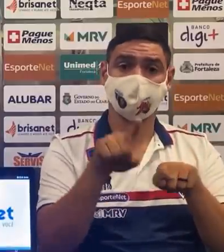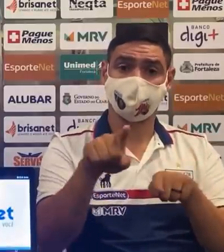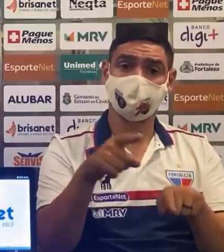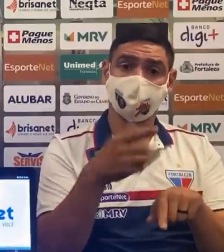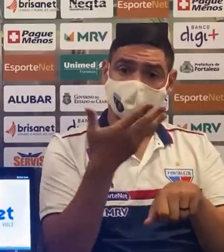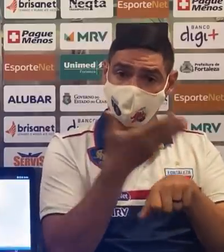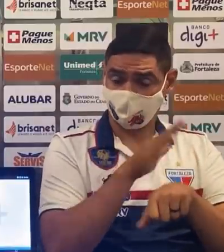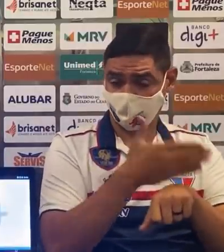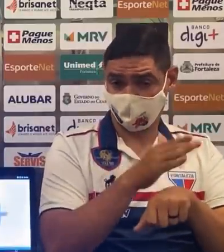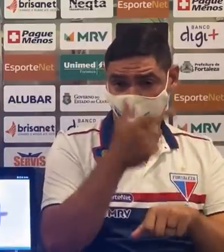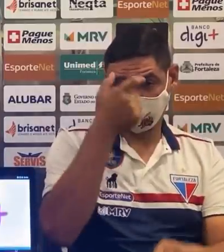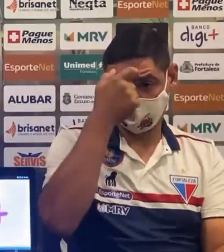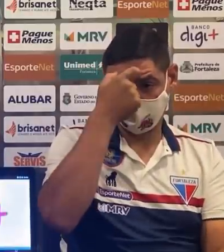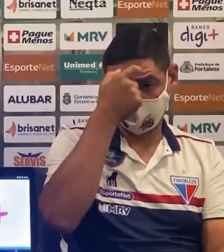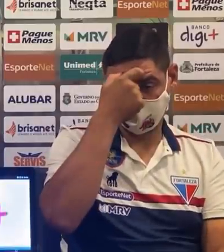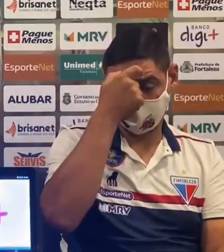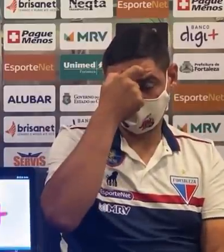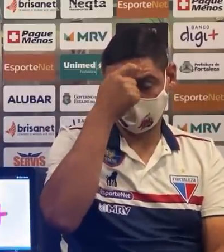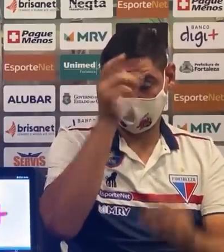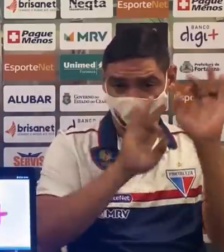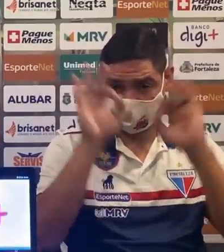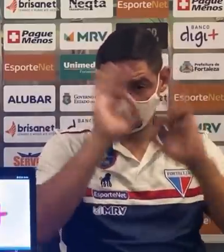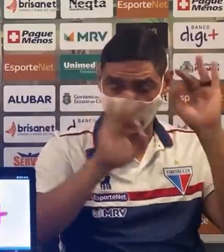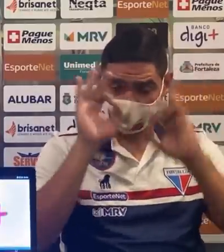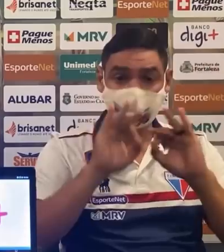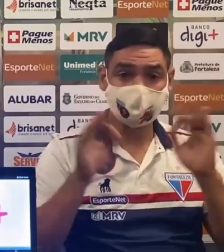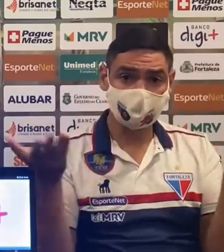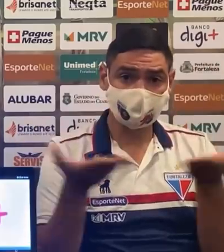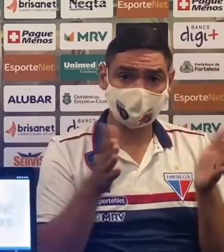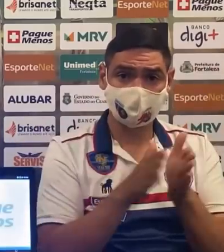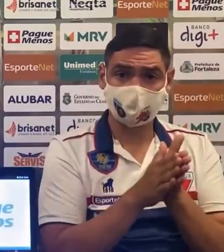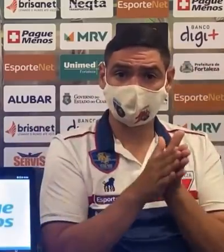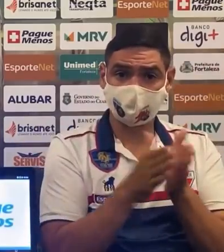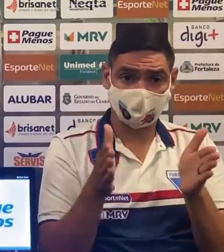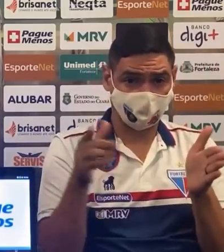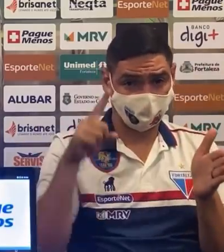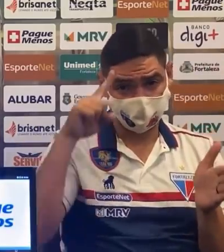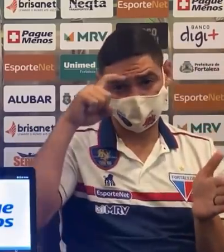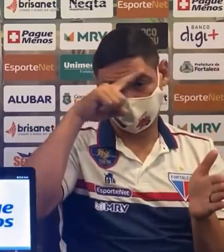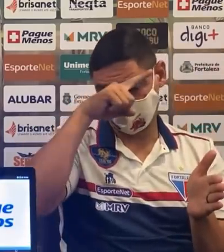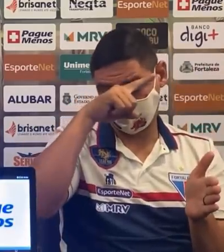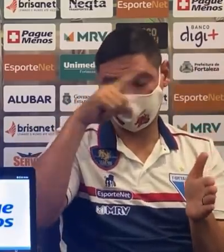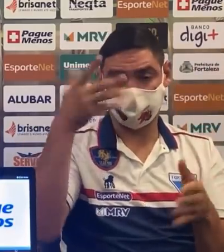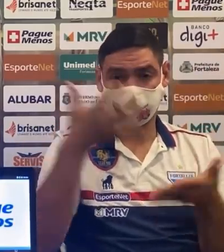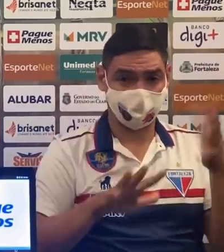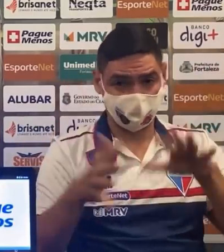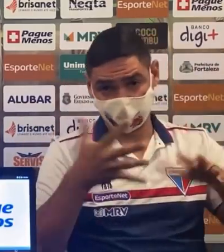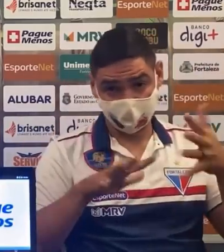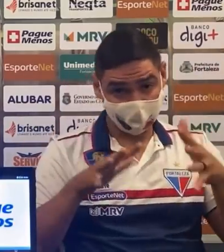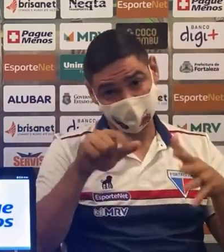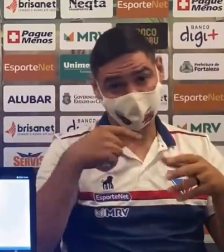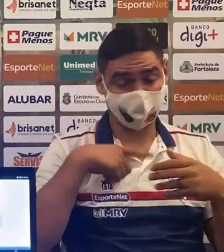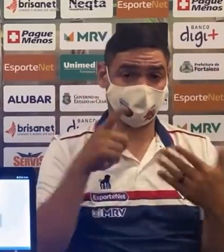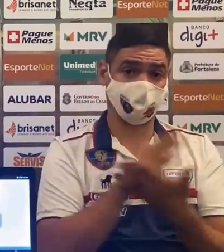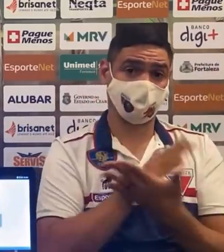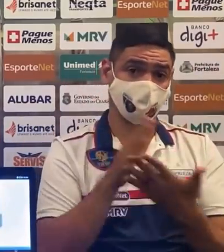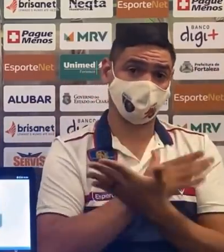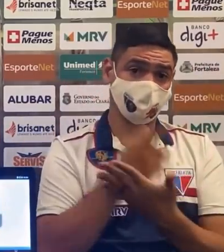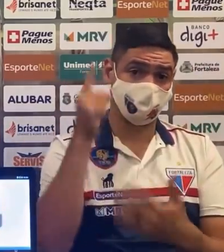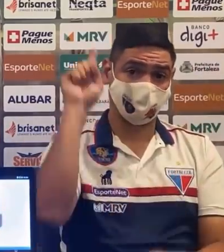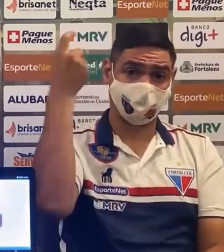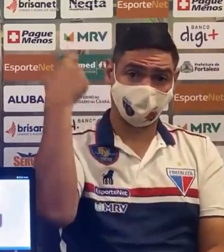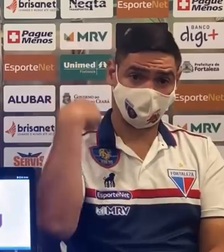parte emocional, porque é um momento difícil que talvez esses jogadores não tenham passado ainda na